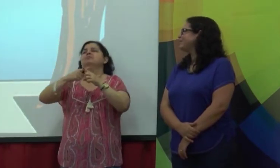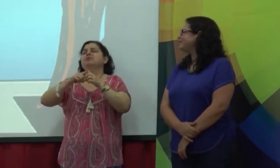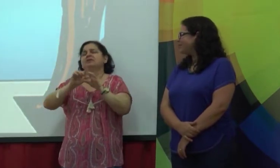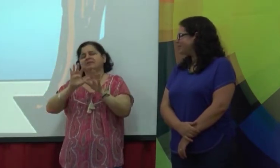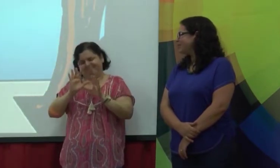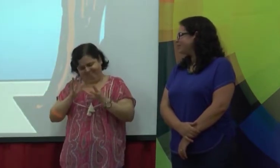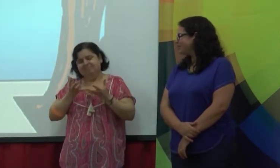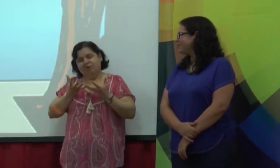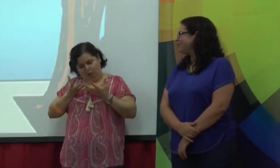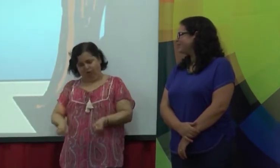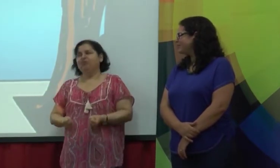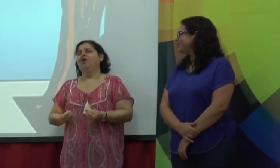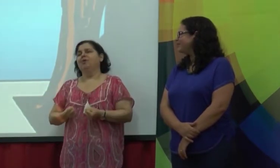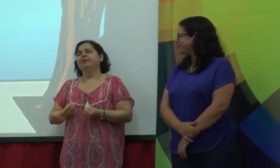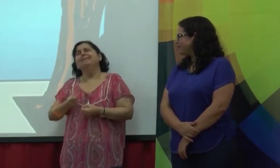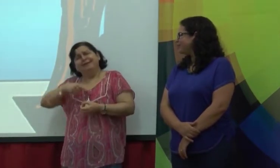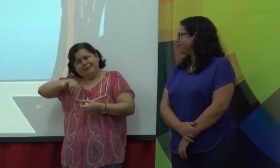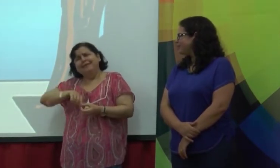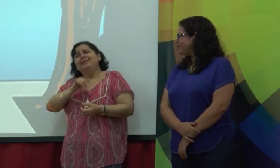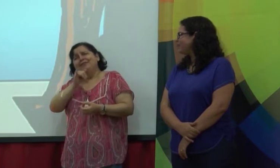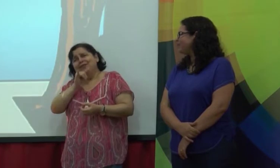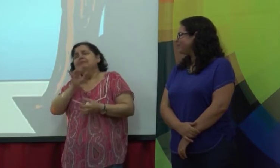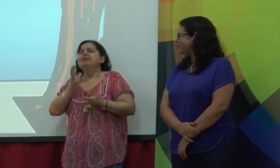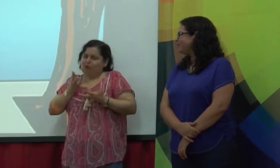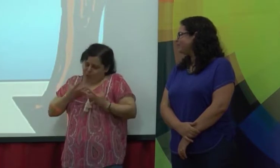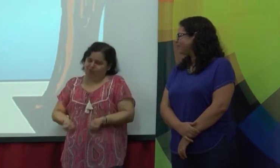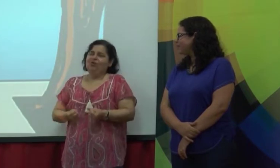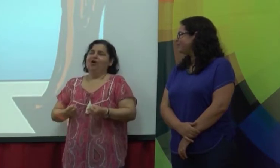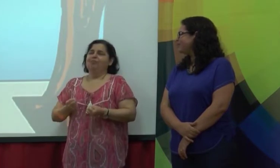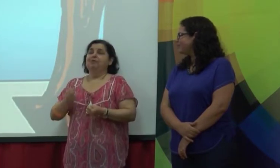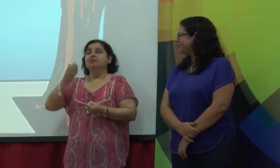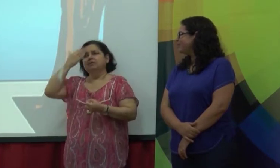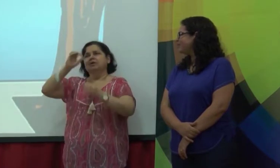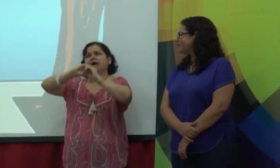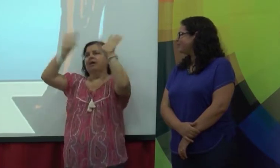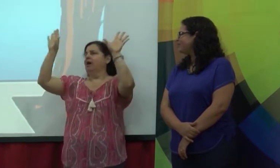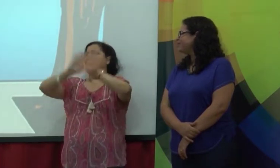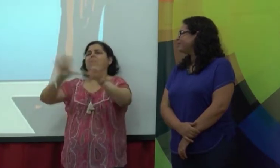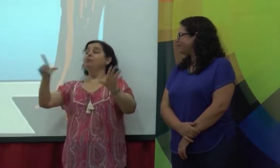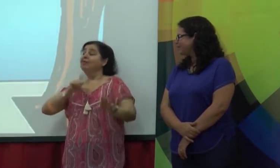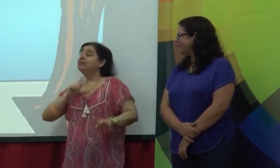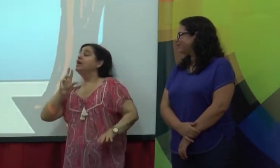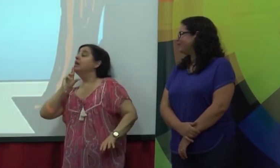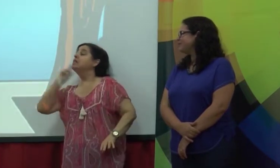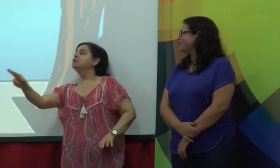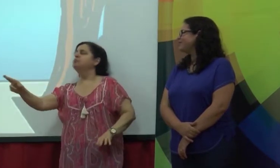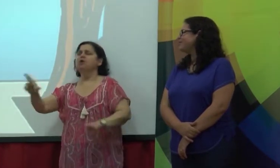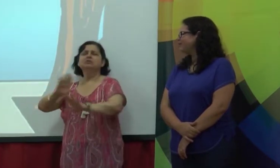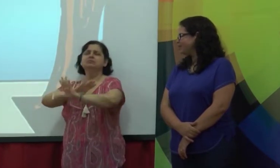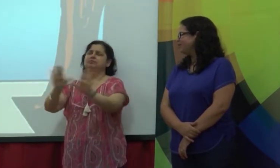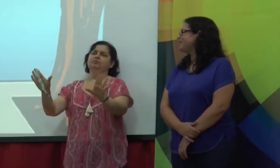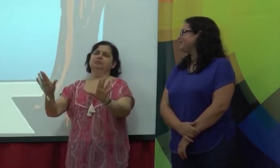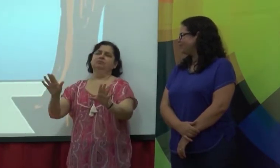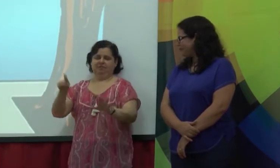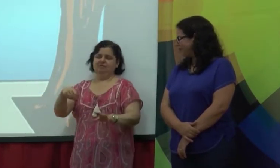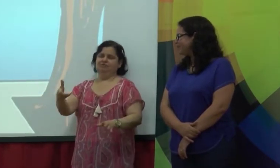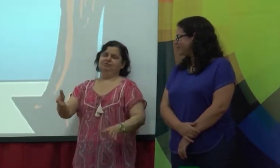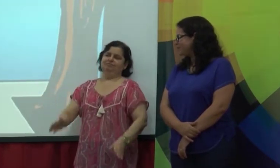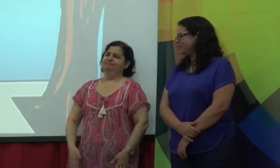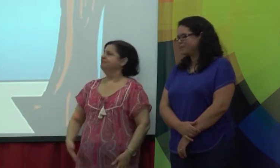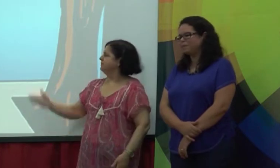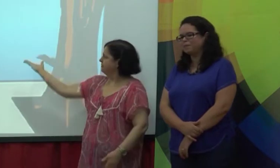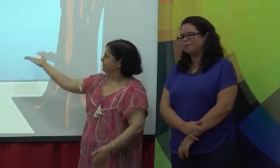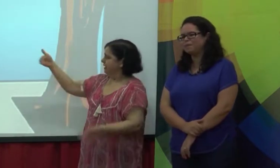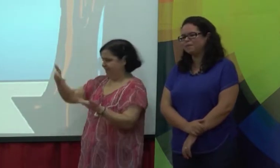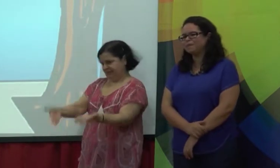fraterno. E aí, então, começa a explicar todas as situações da vida com base no Espiritismo, e a pessoa, então, começa a ter